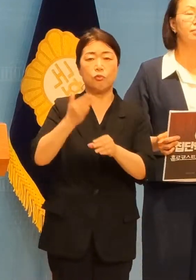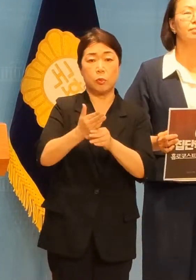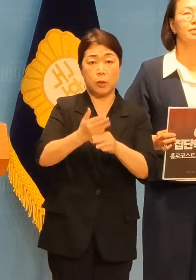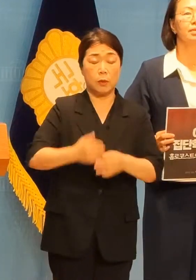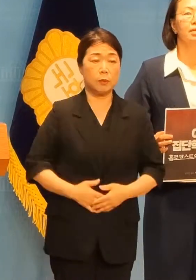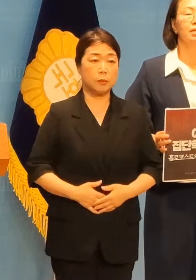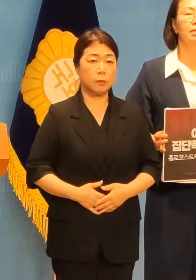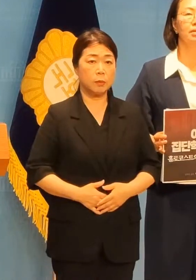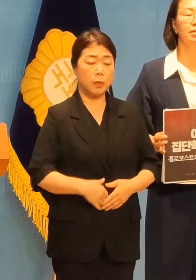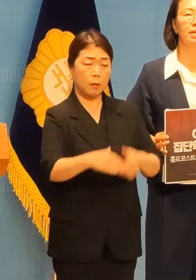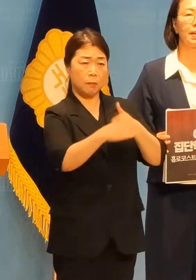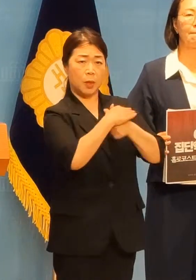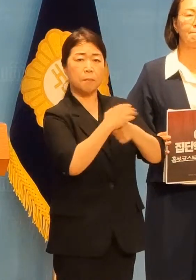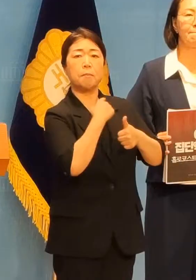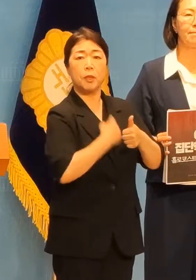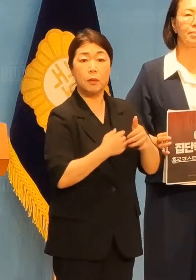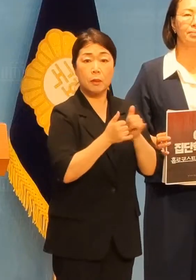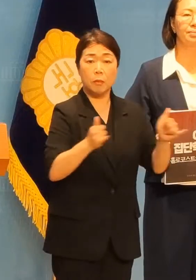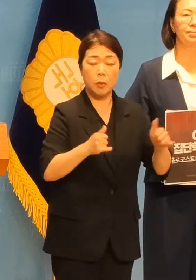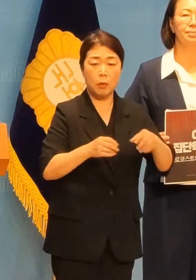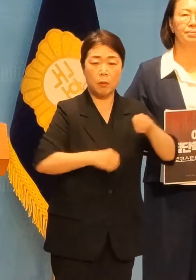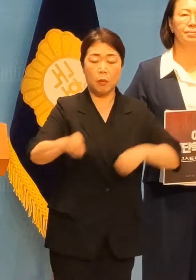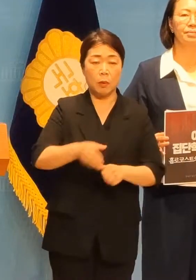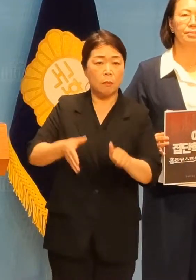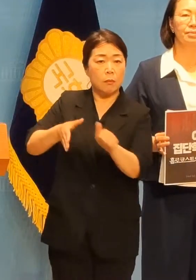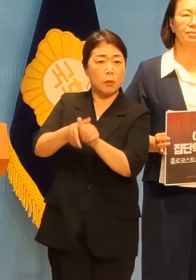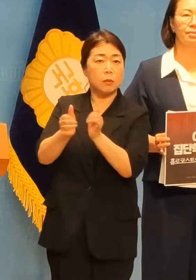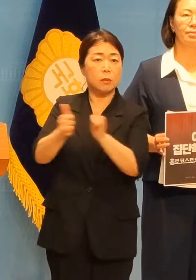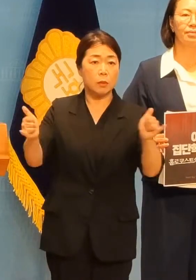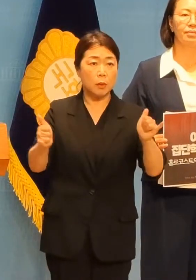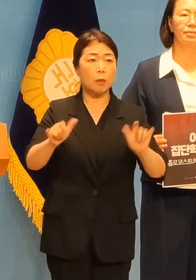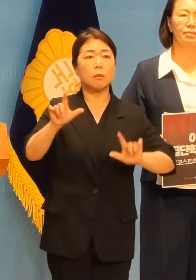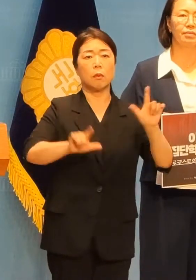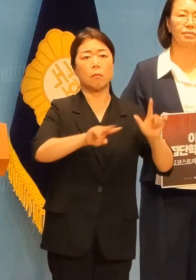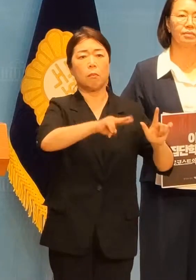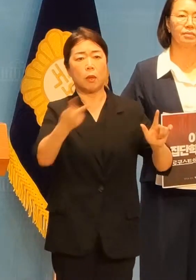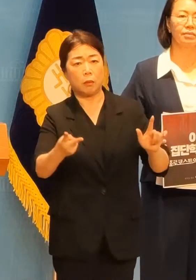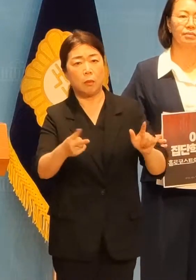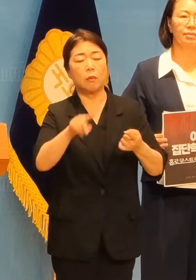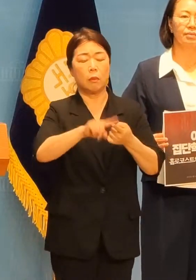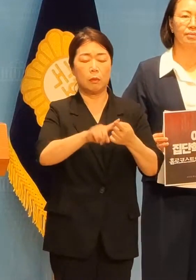가해자의 모습으로 돌아온 역사의 역설 앞에서 분노합니다.